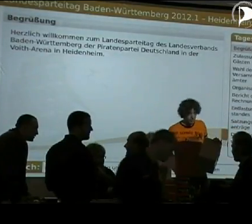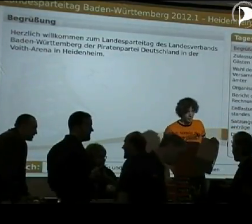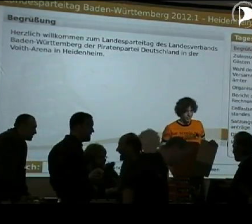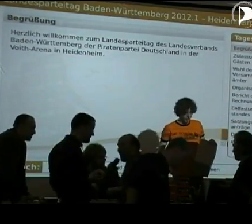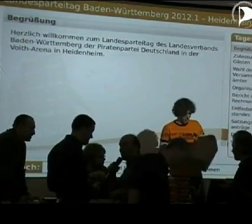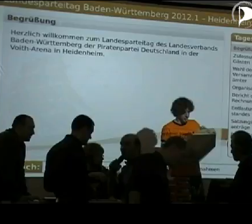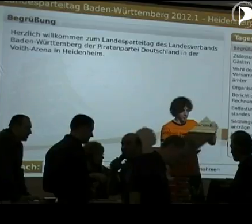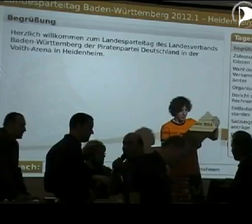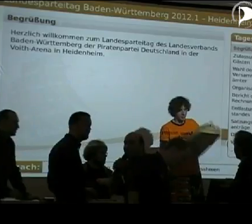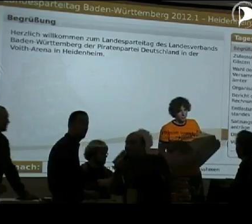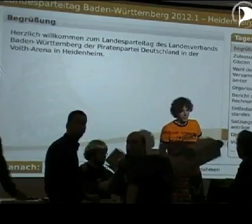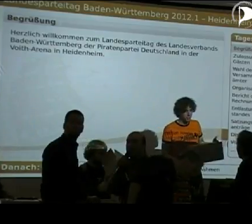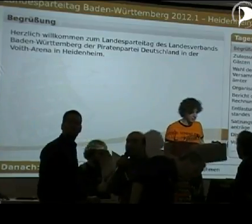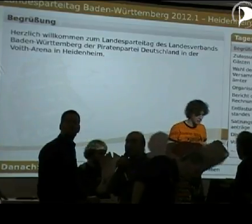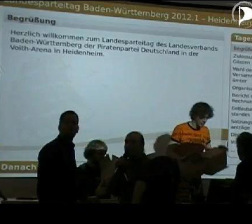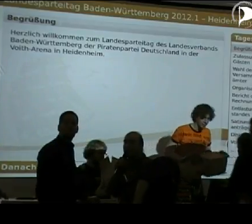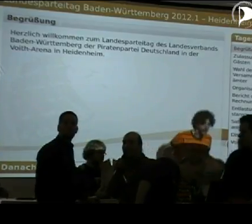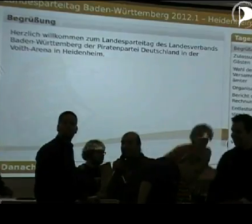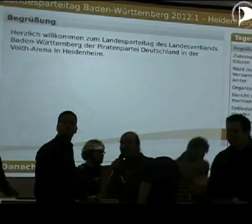new york